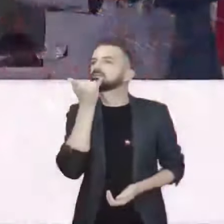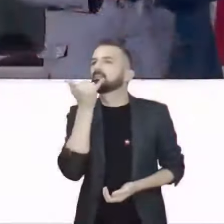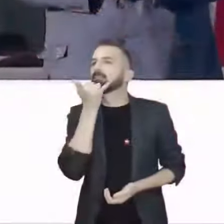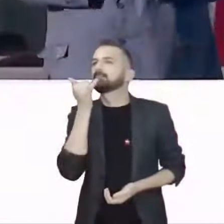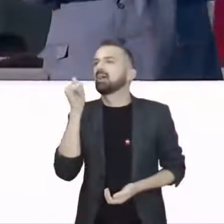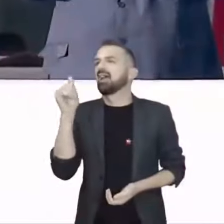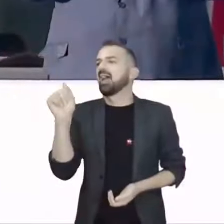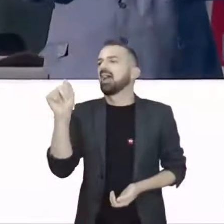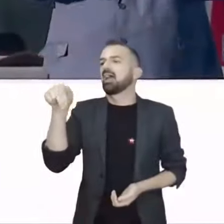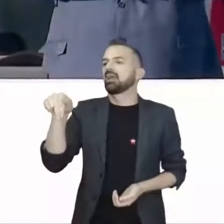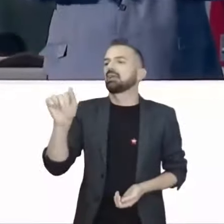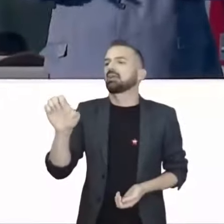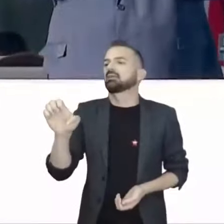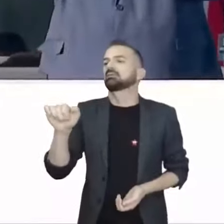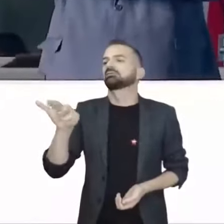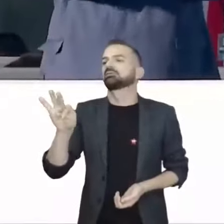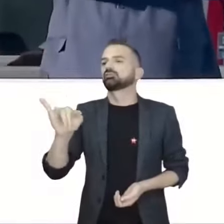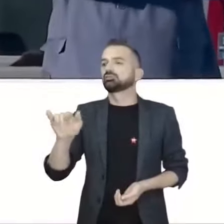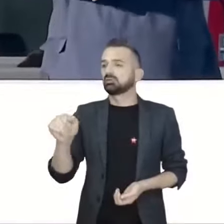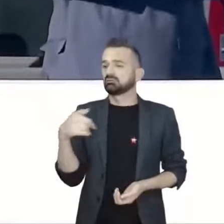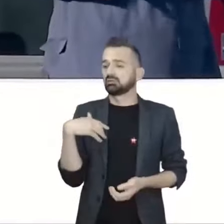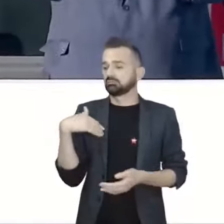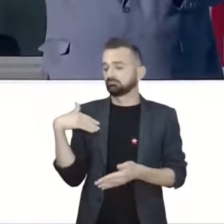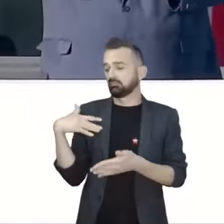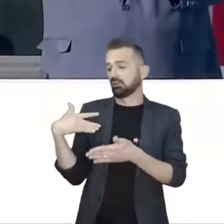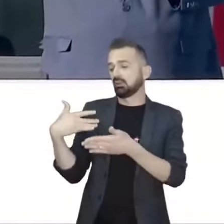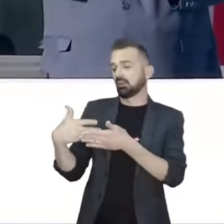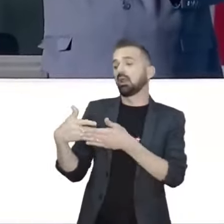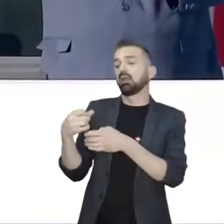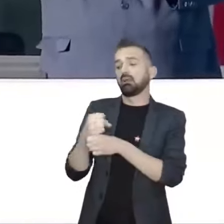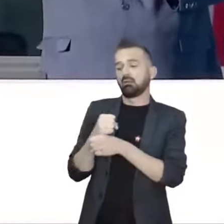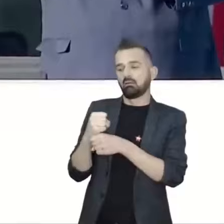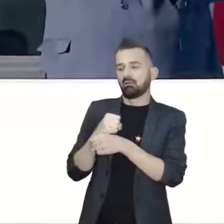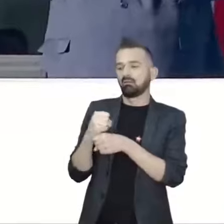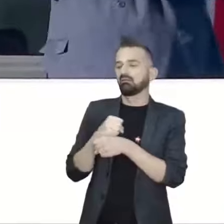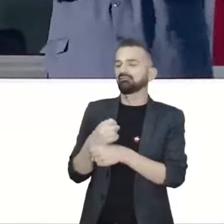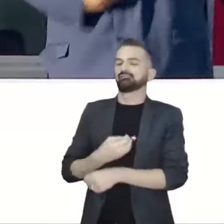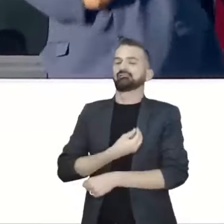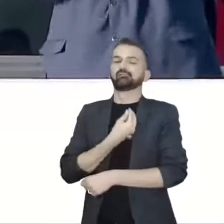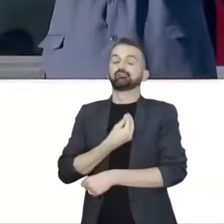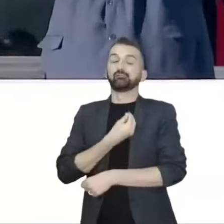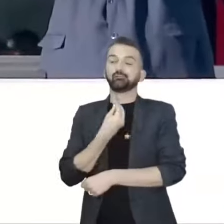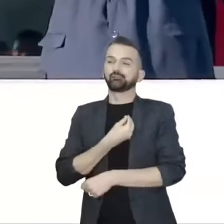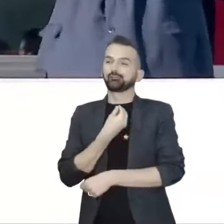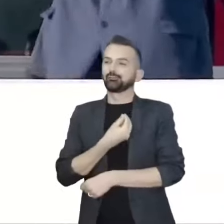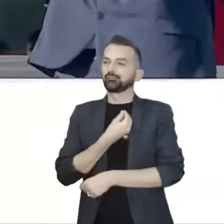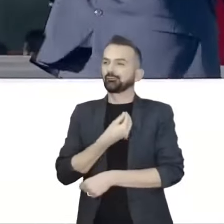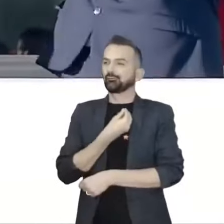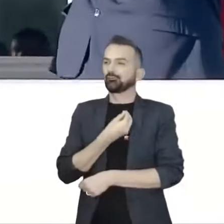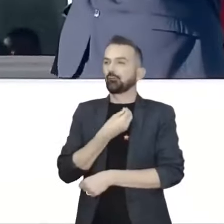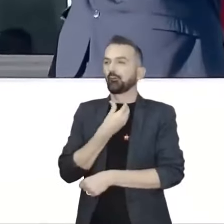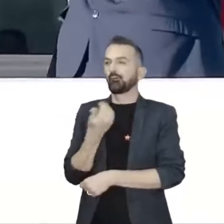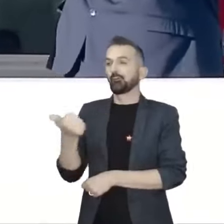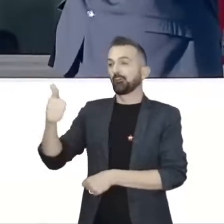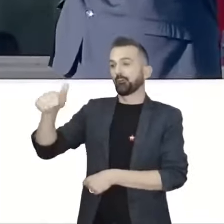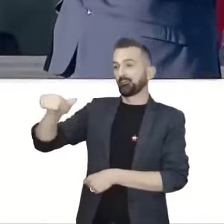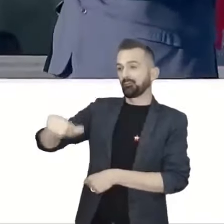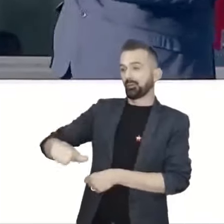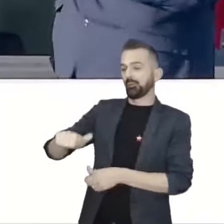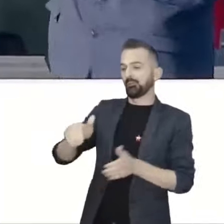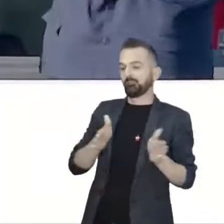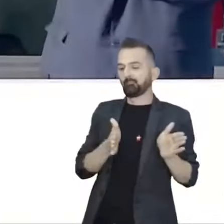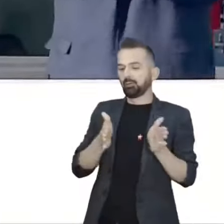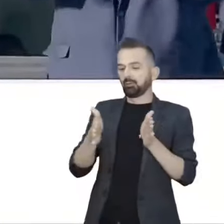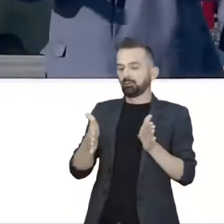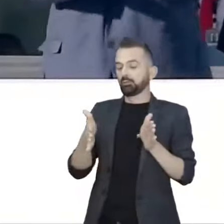nesses últimos anos, vivemos, sem dúvida, um dos piores períodos da nossa história.